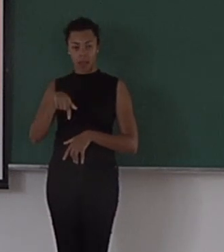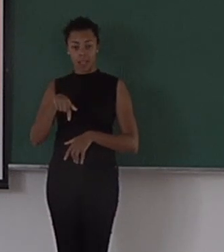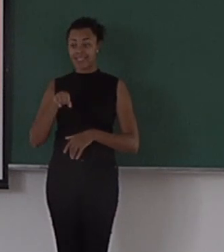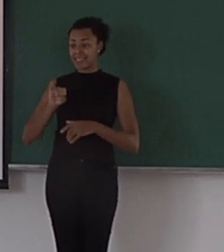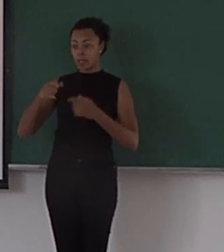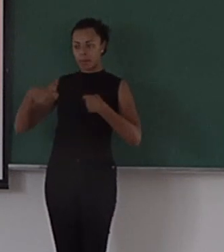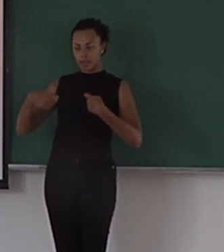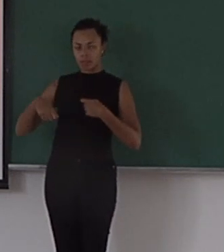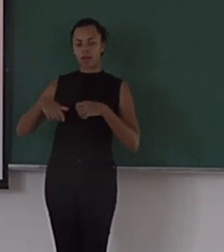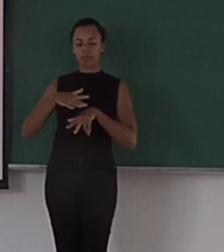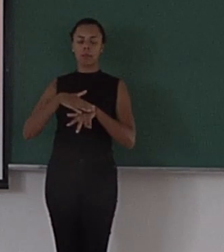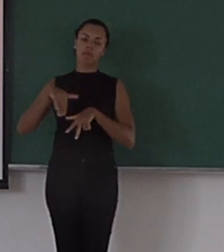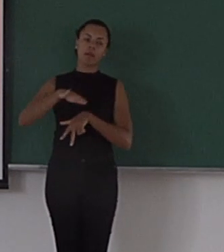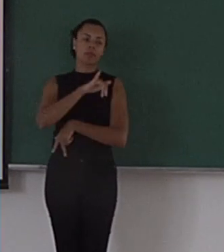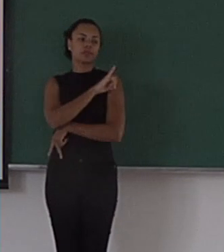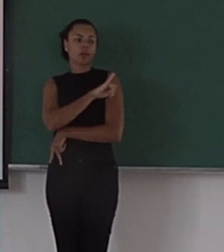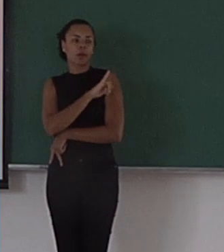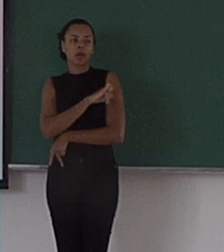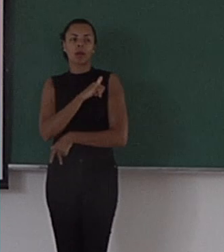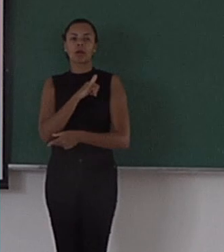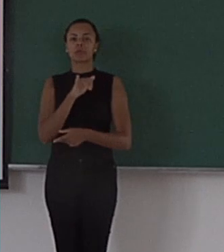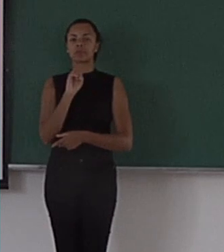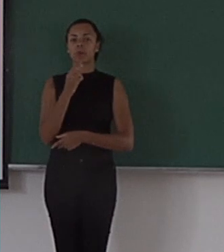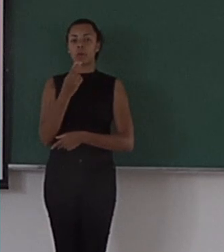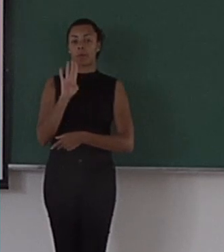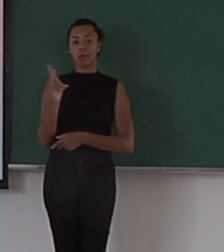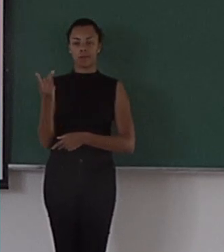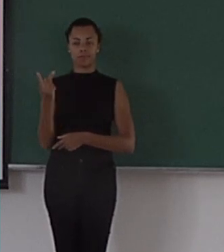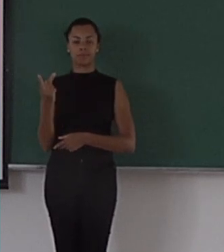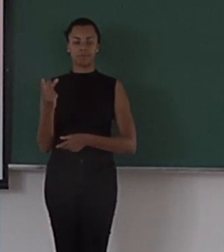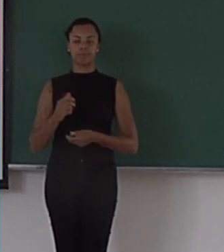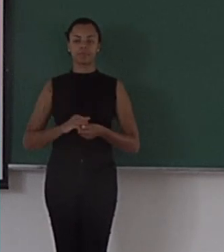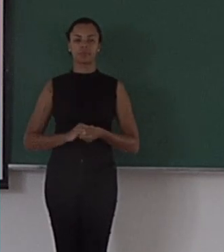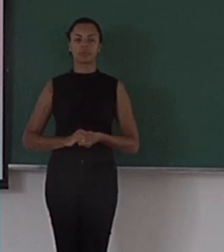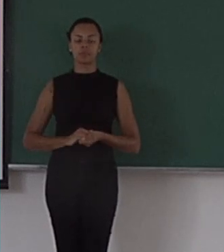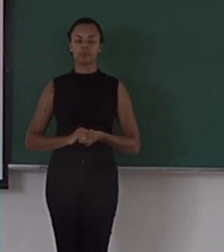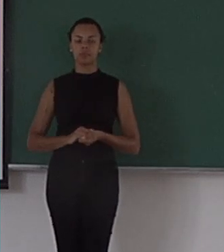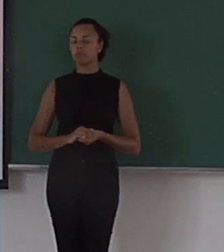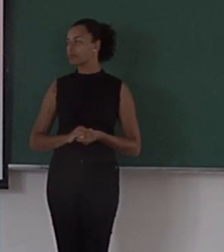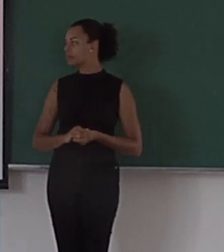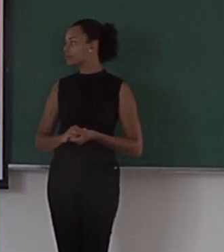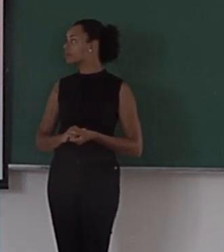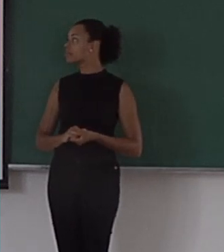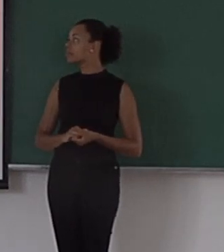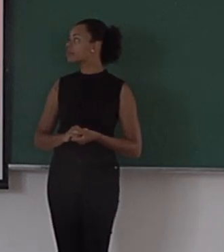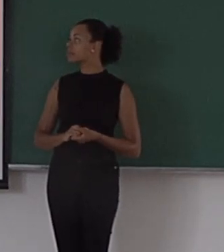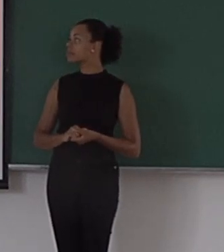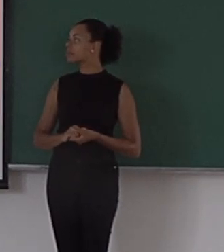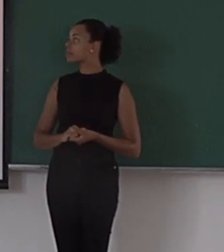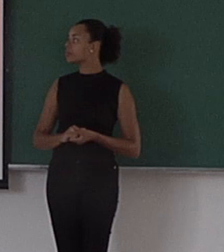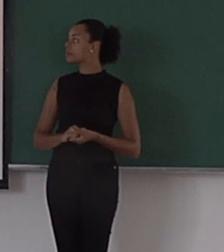tem que encaminhar esse paciente para o Rio de Janeiro ou então para Belo Horizonte. Então, a gente vai